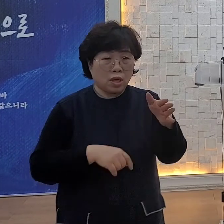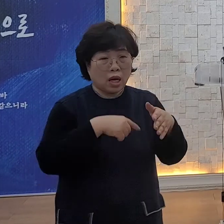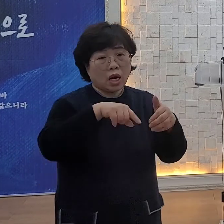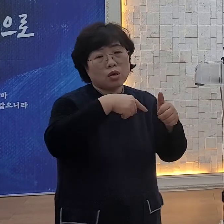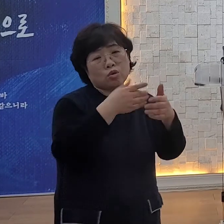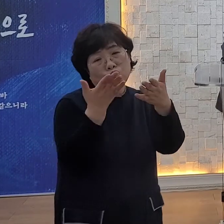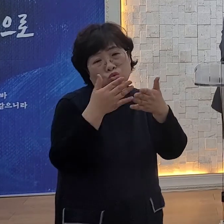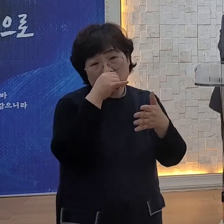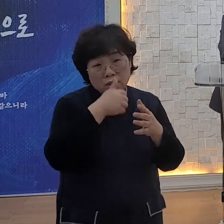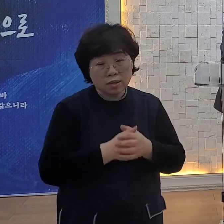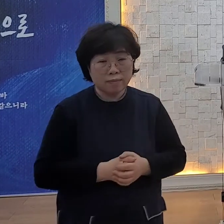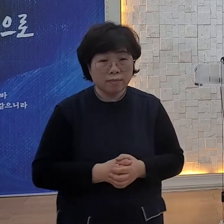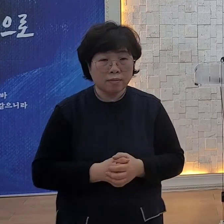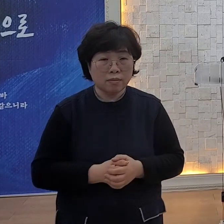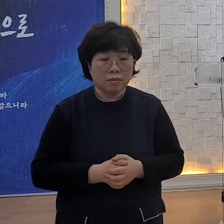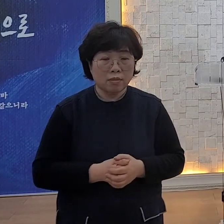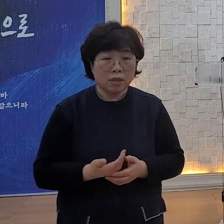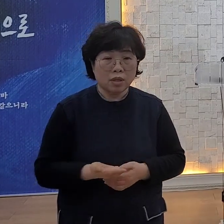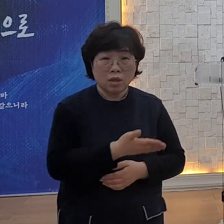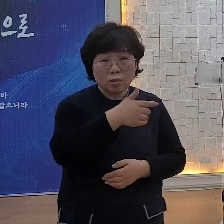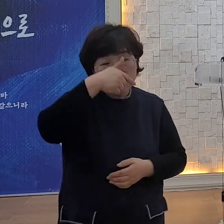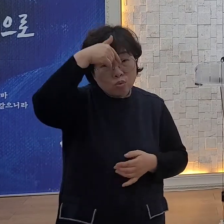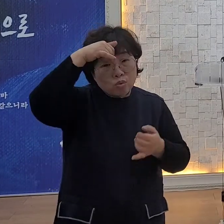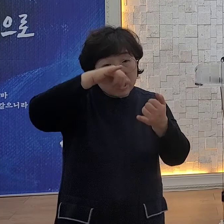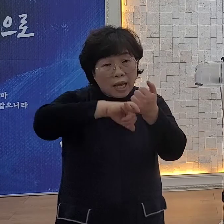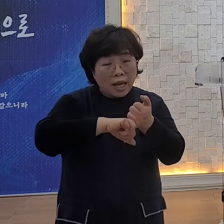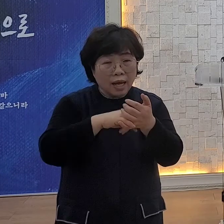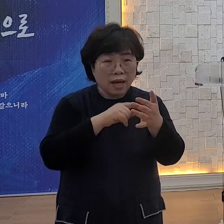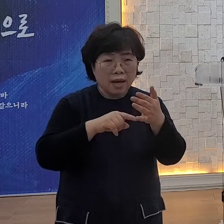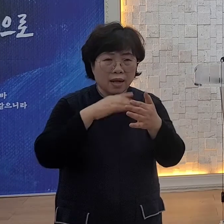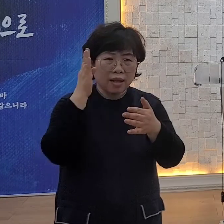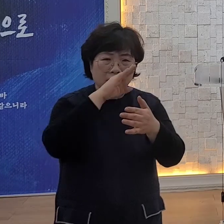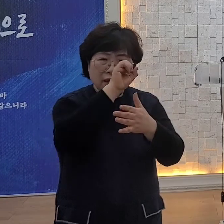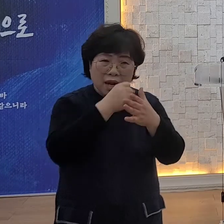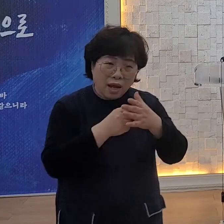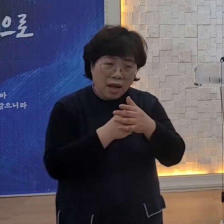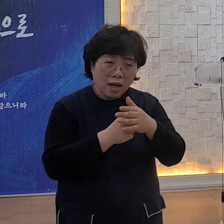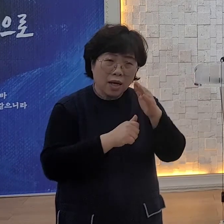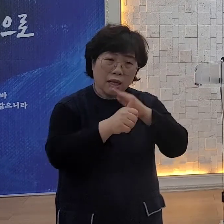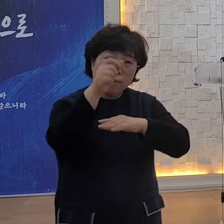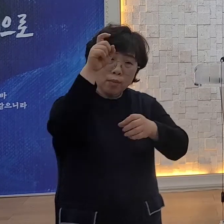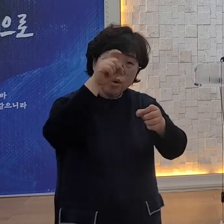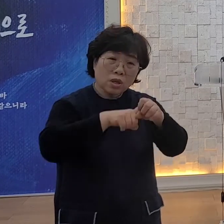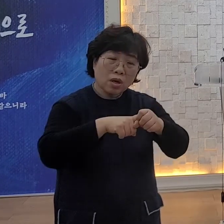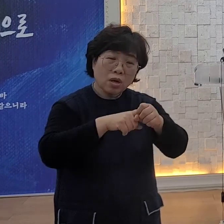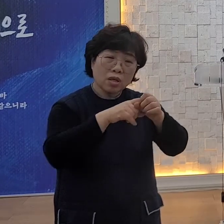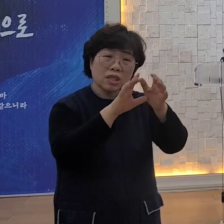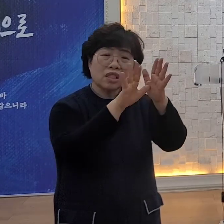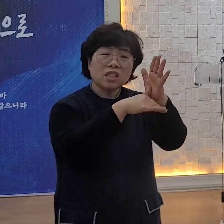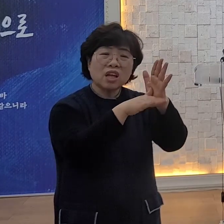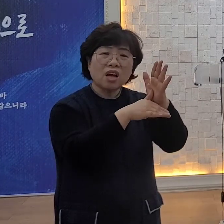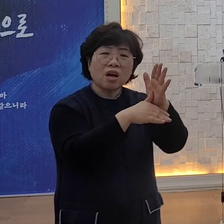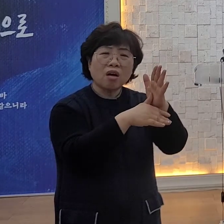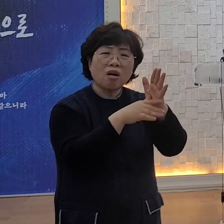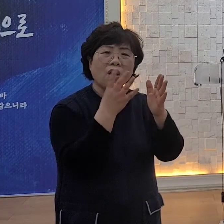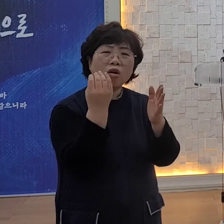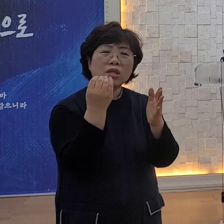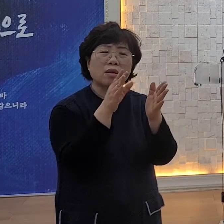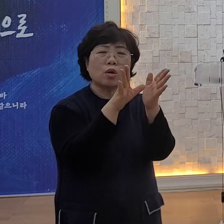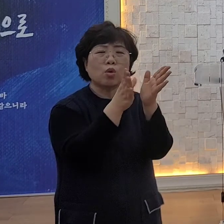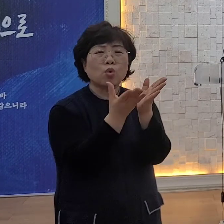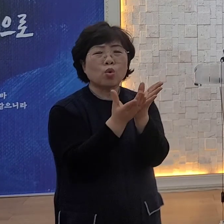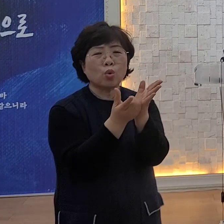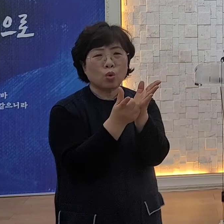있습니다. 여러분, 구약에 그 타락의 대표적인 시대가 어느 시대입니까? 노아 시대였어요.